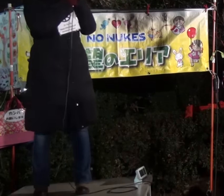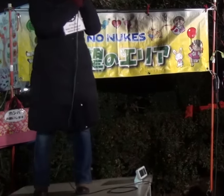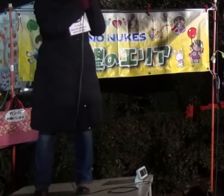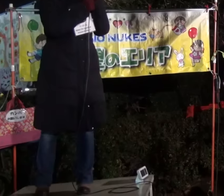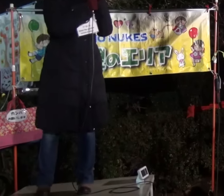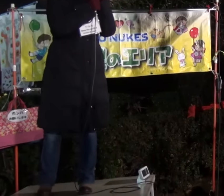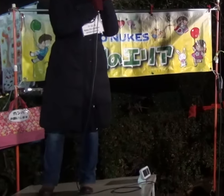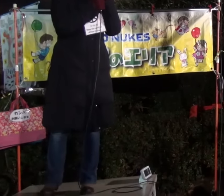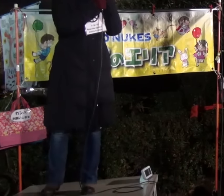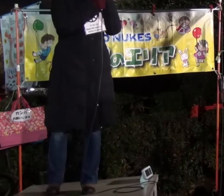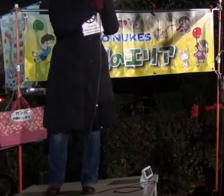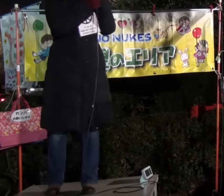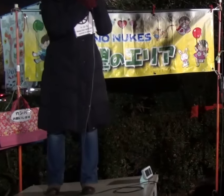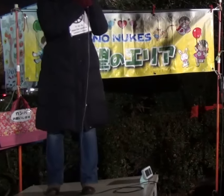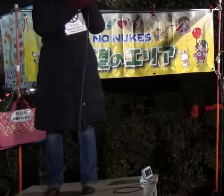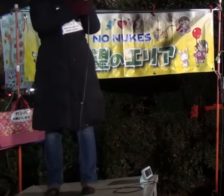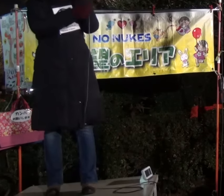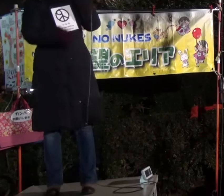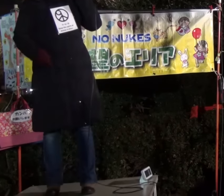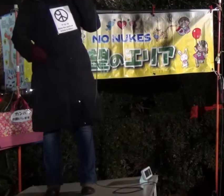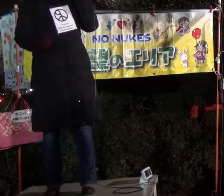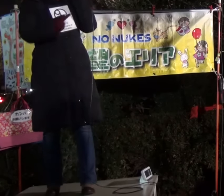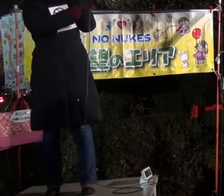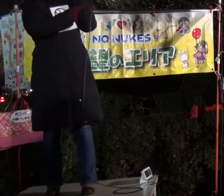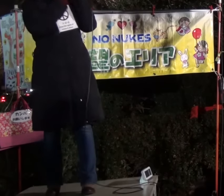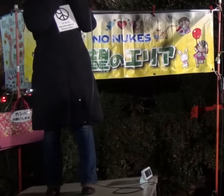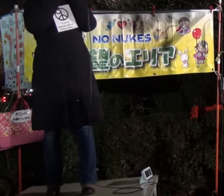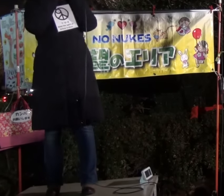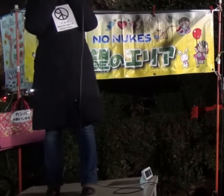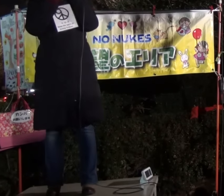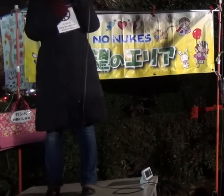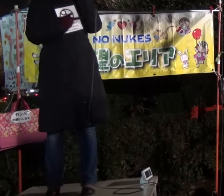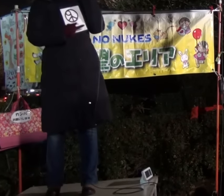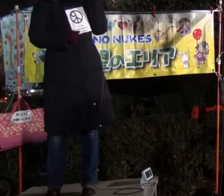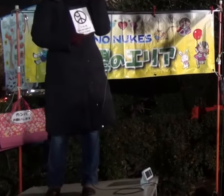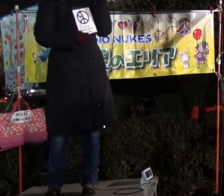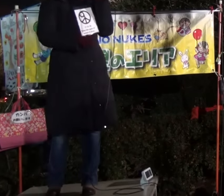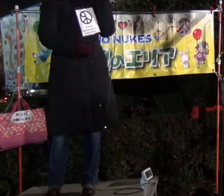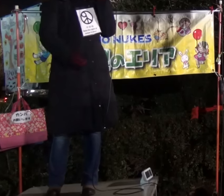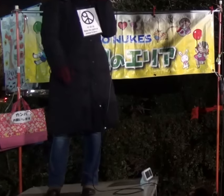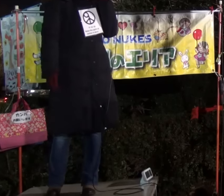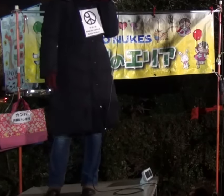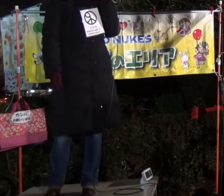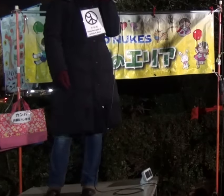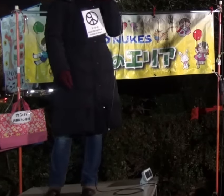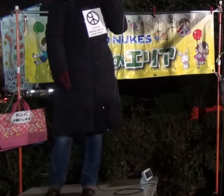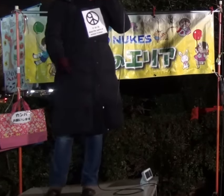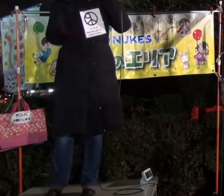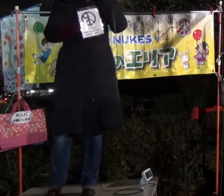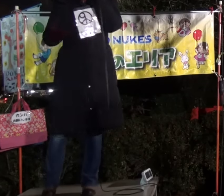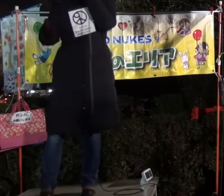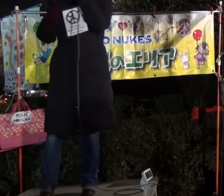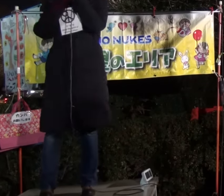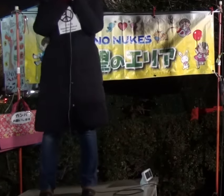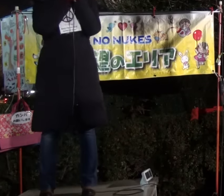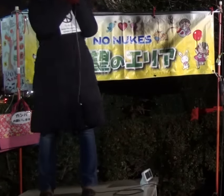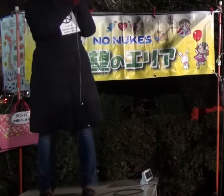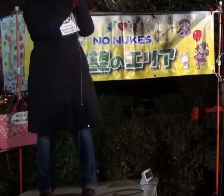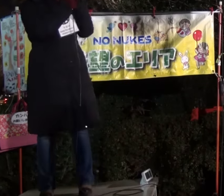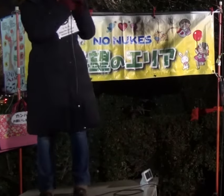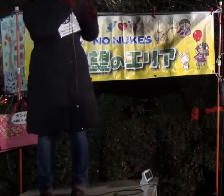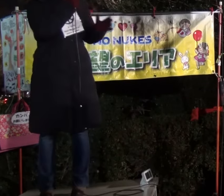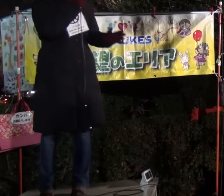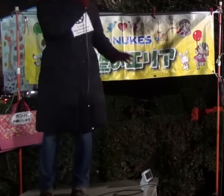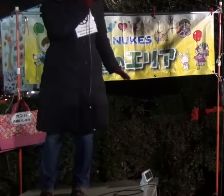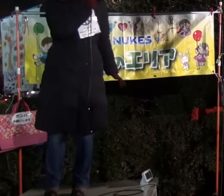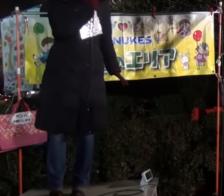けど、本当に本当上手、私よりね娘の方がうまい。今度披露します、